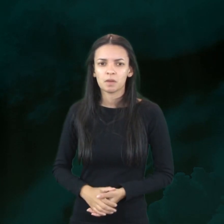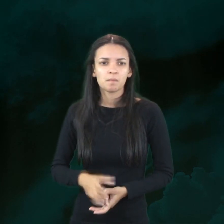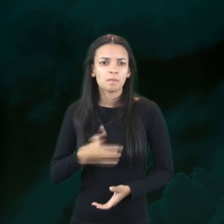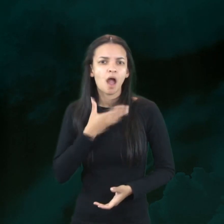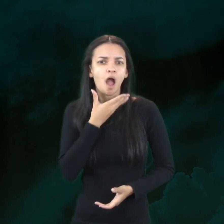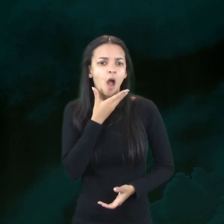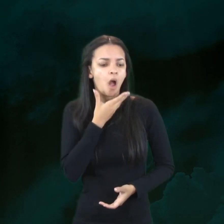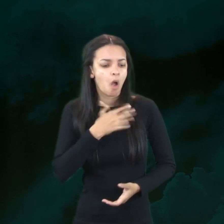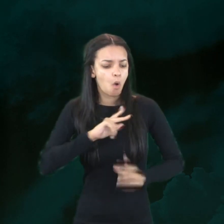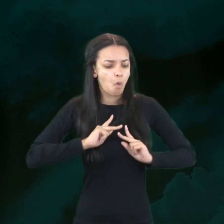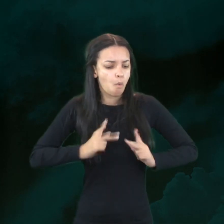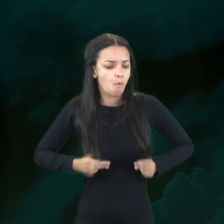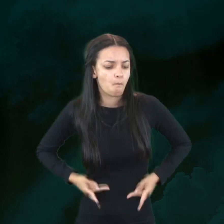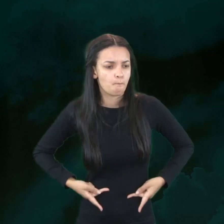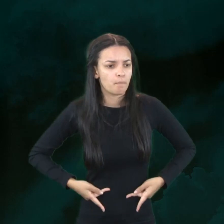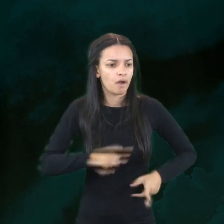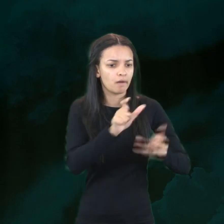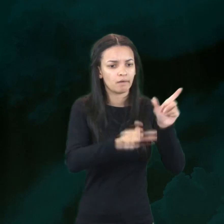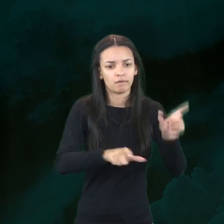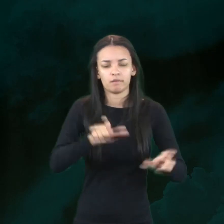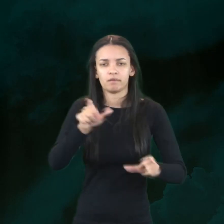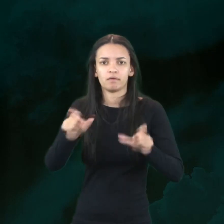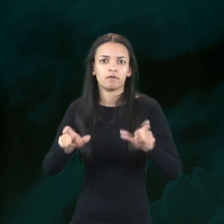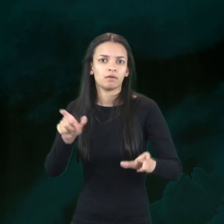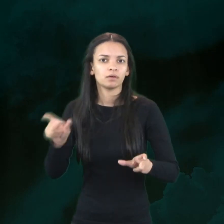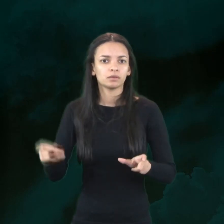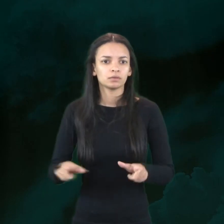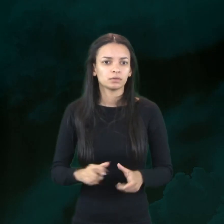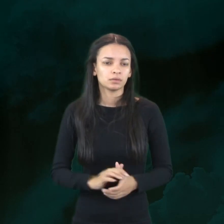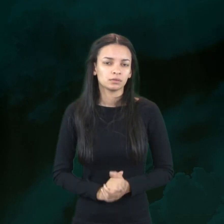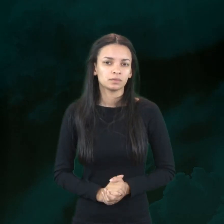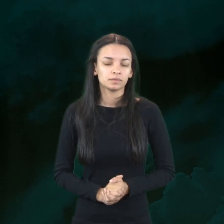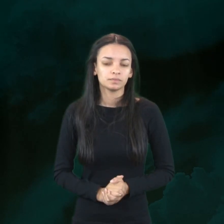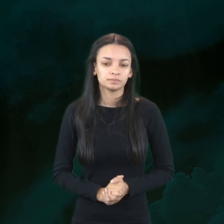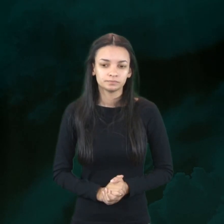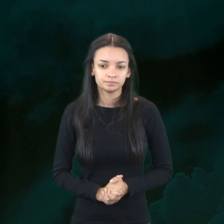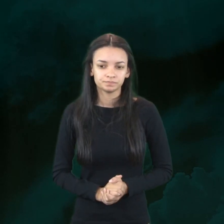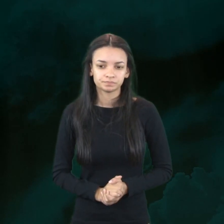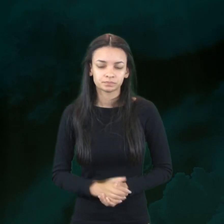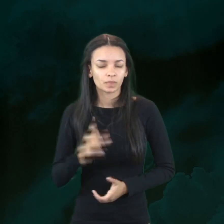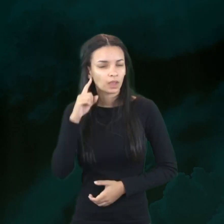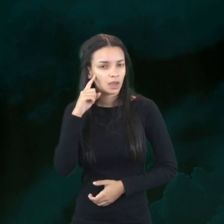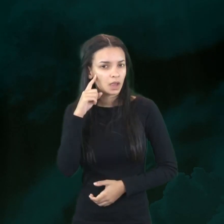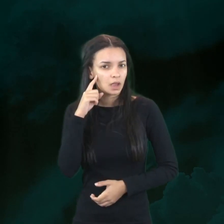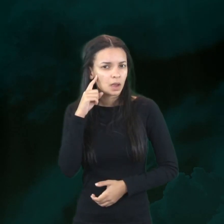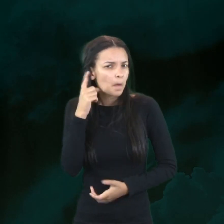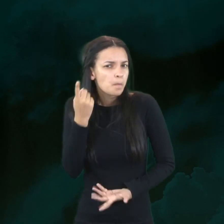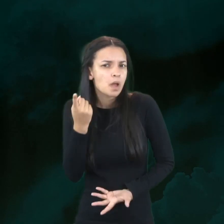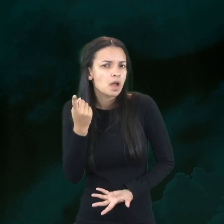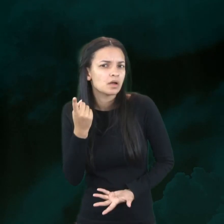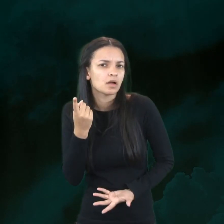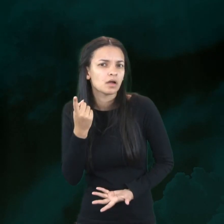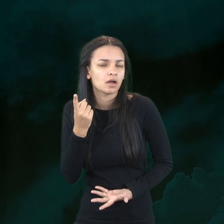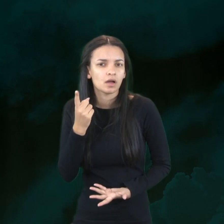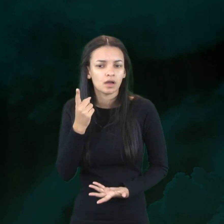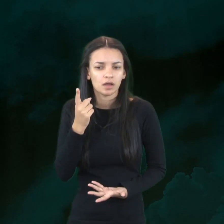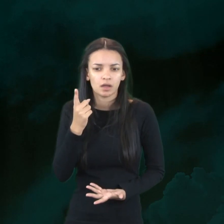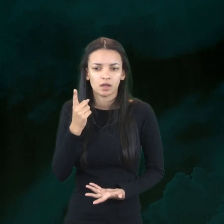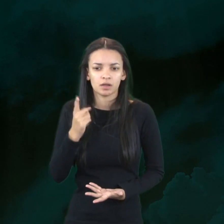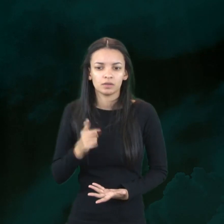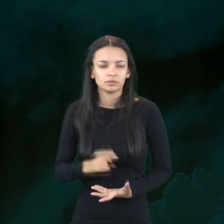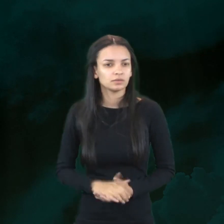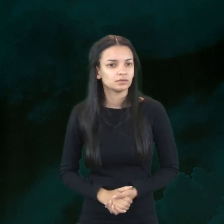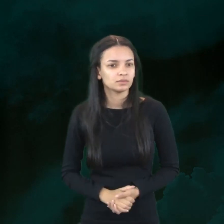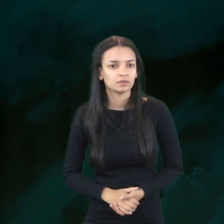que prova o nosso coração. Queridos irmãos, não pense você que Deus não está provando o seu coração. Não estou